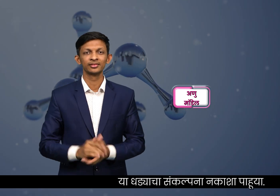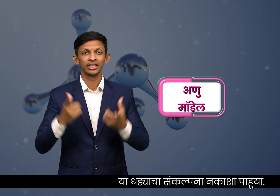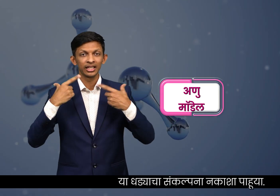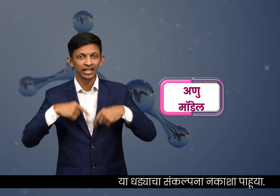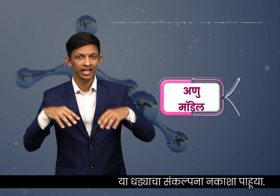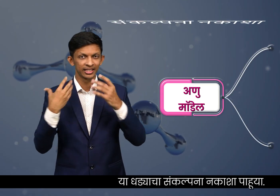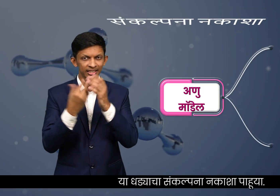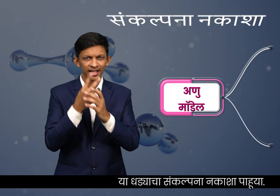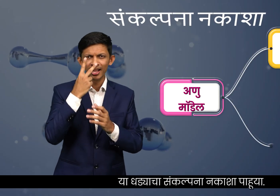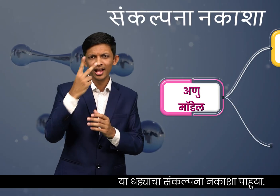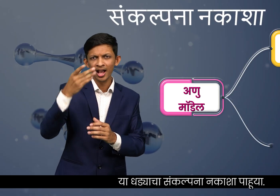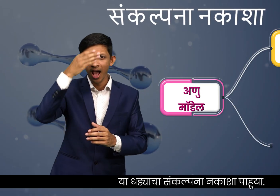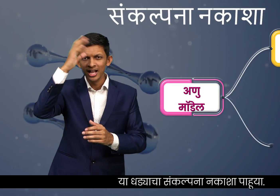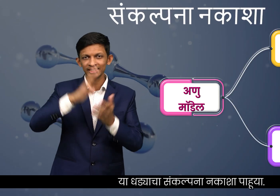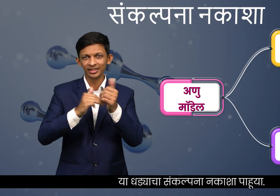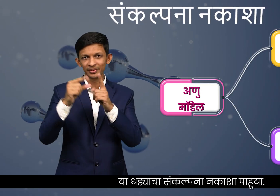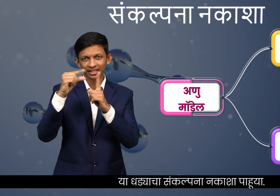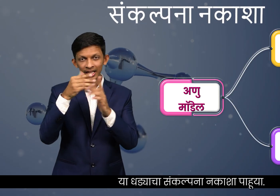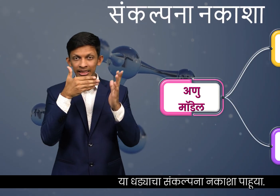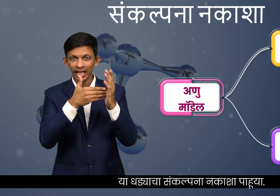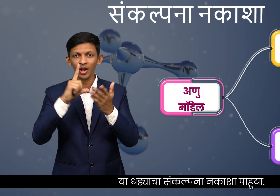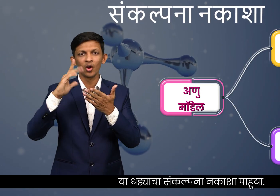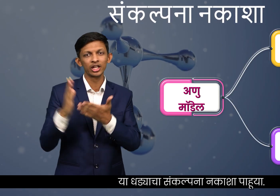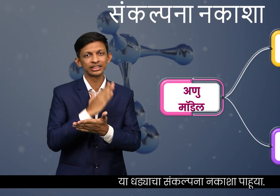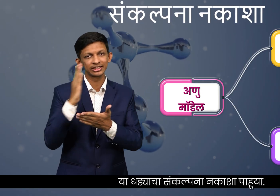या धड्याच्या संकल्पनाचा नकाशा पाहूया.